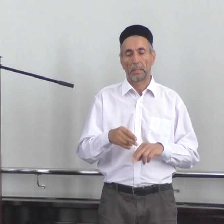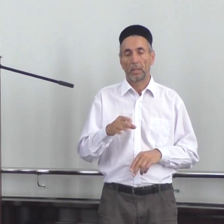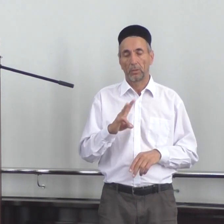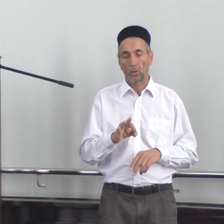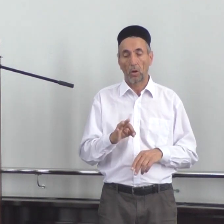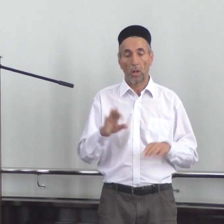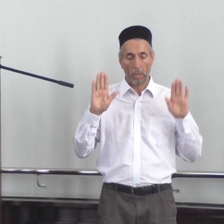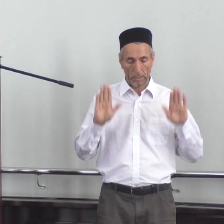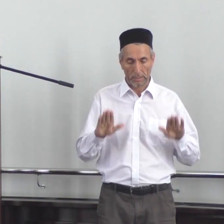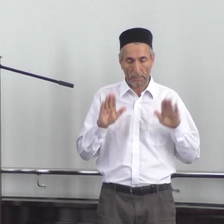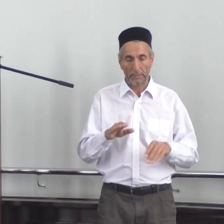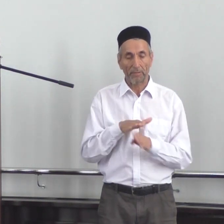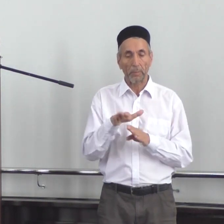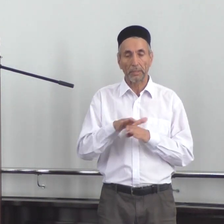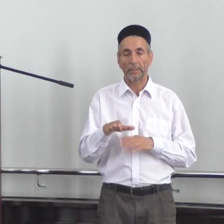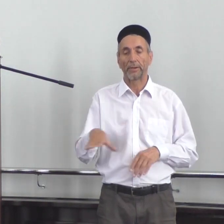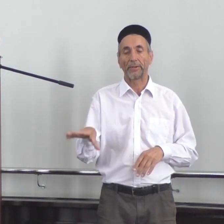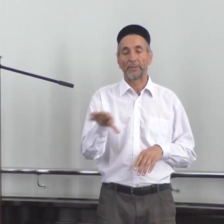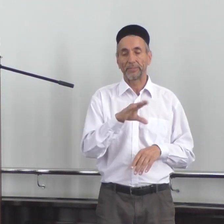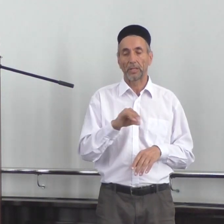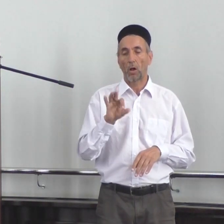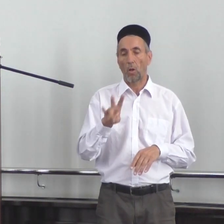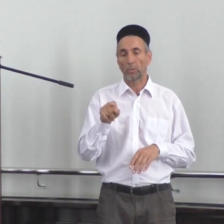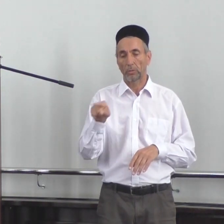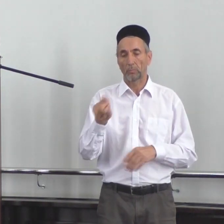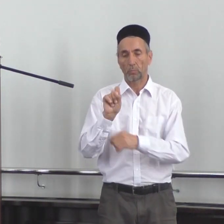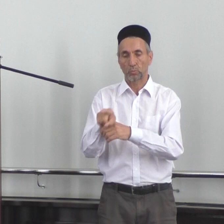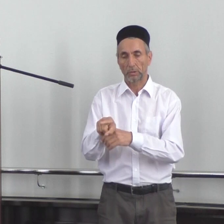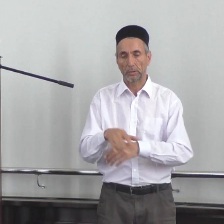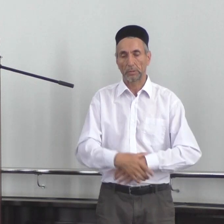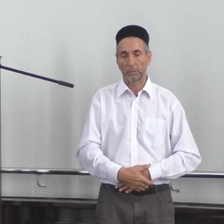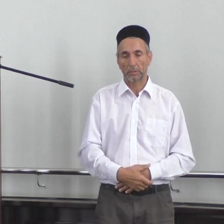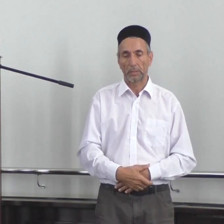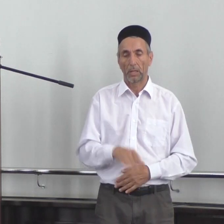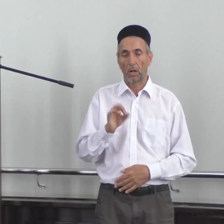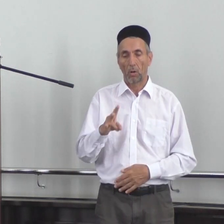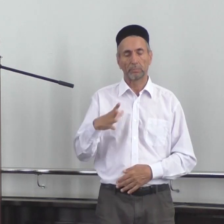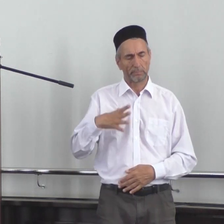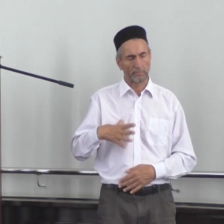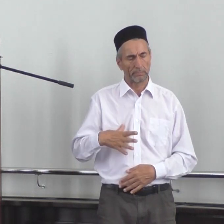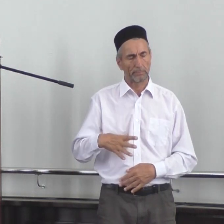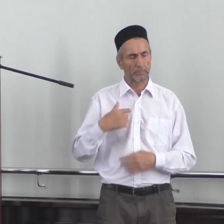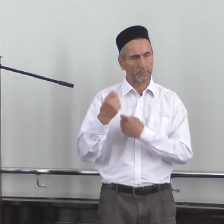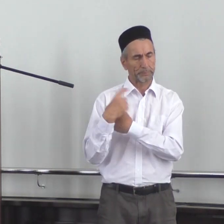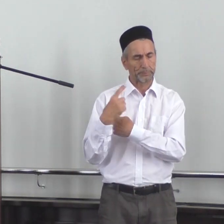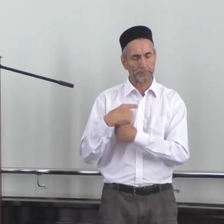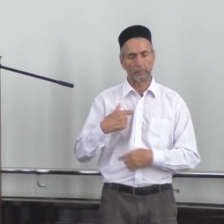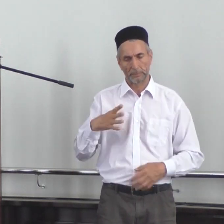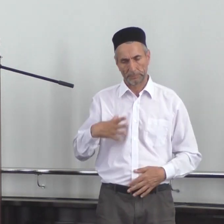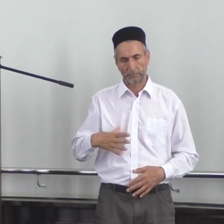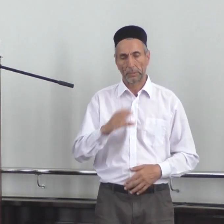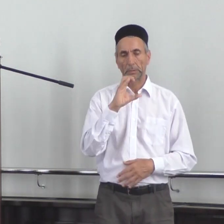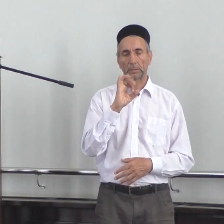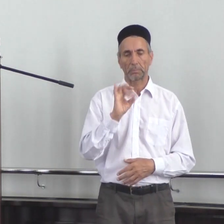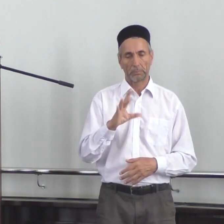Һәм инде намаз укыганда бөтен тирәләрне анарга ыргытканнар, ул җәмәгать сабыр итә. Ә без сабыр